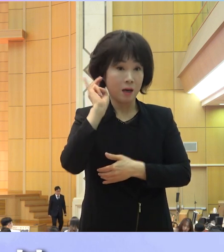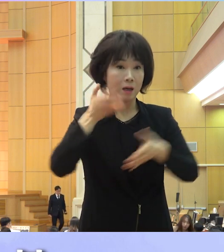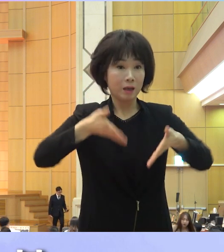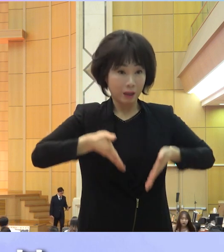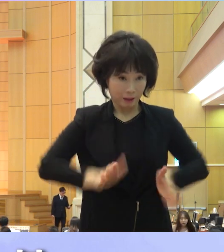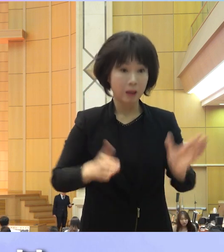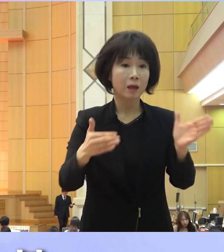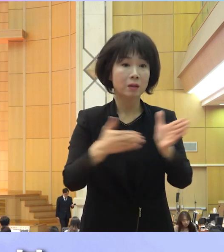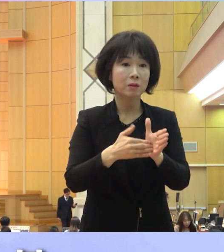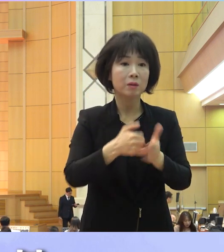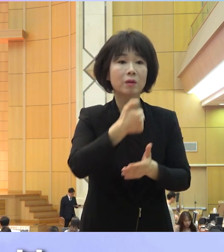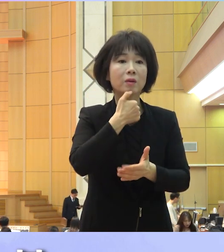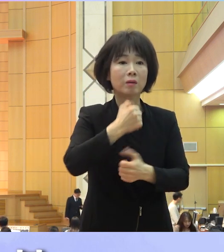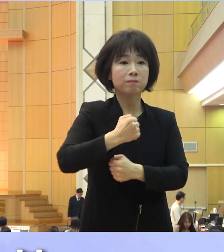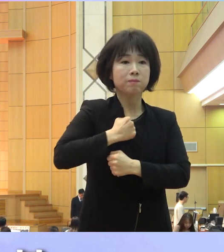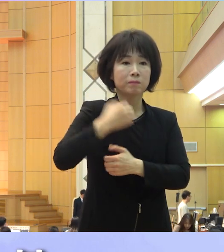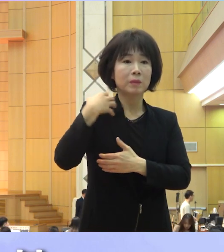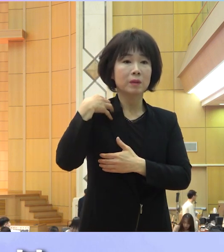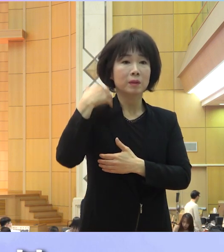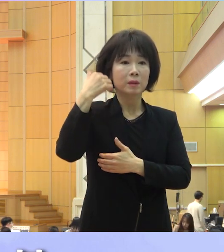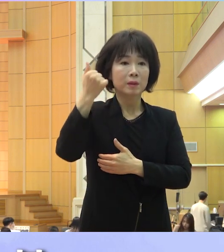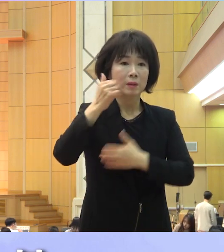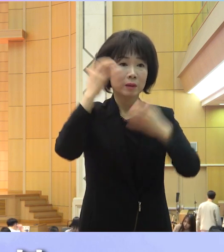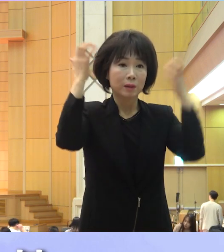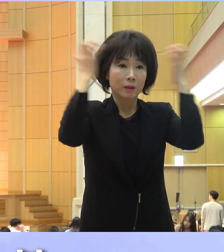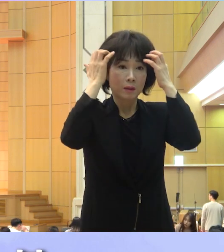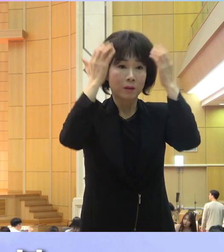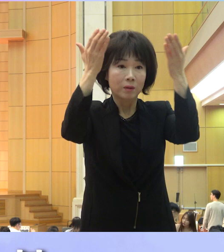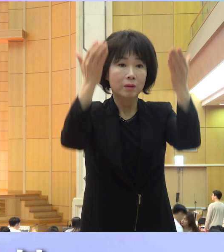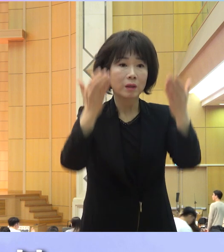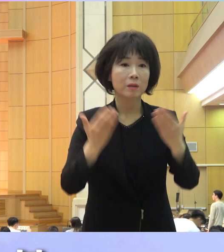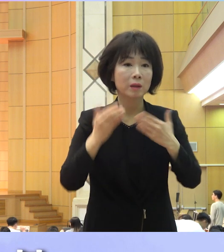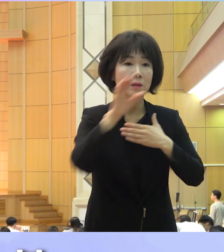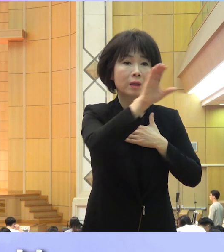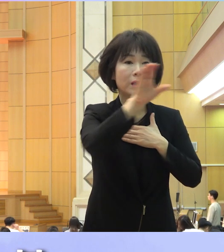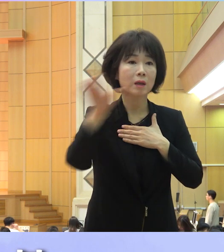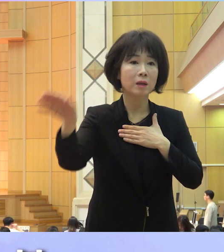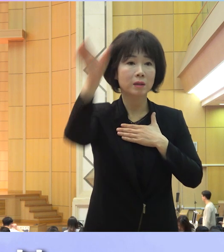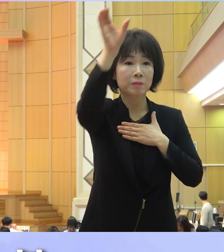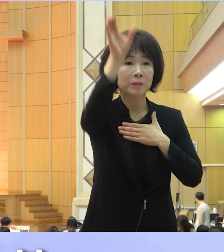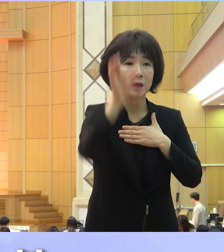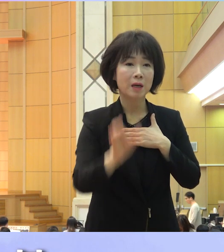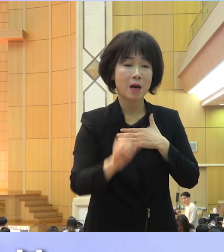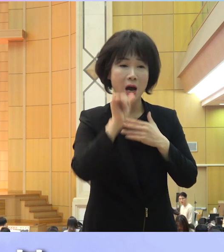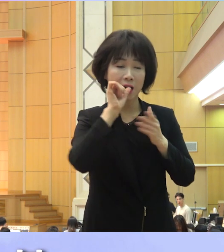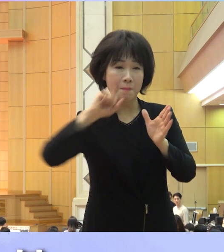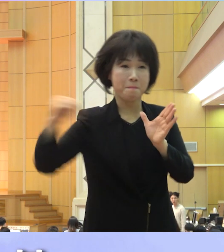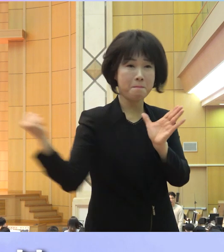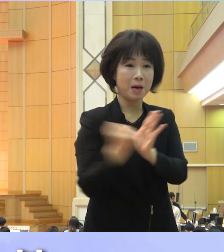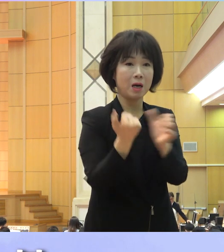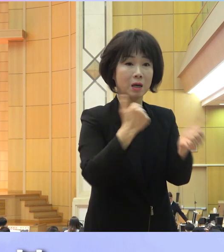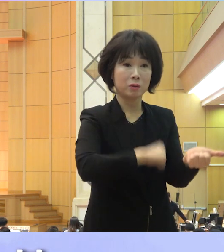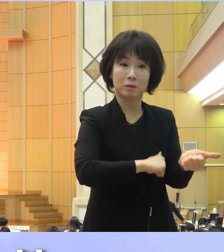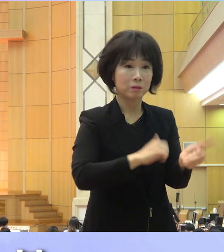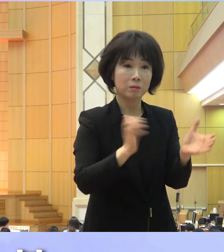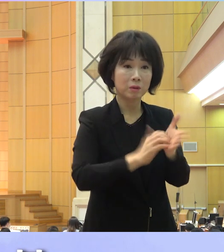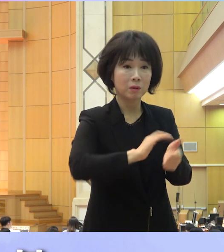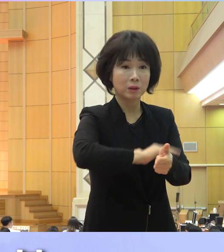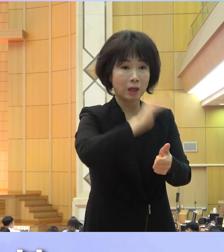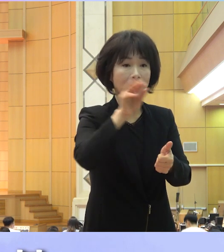잉태하사 동정녀 마리아에게 나시고 본디오 빌라도에게 고난을 받으사 십자가에 못 박혀